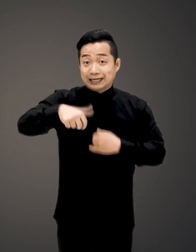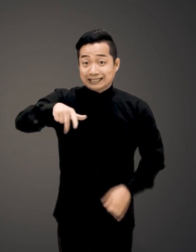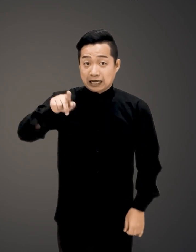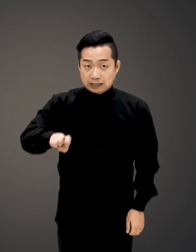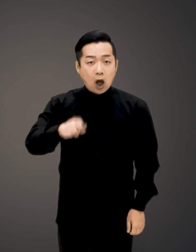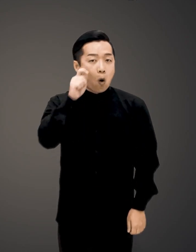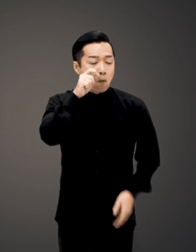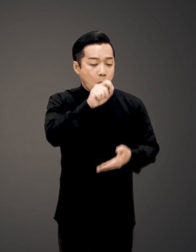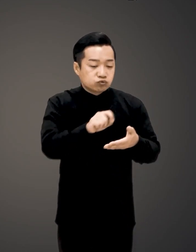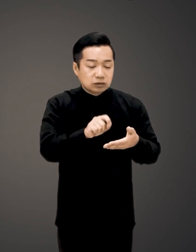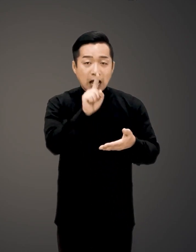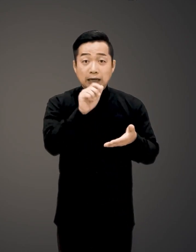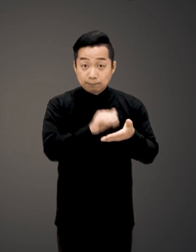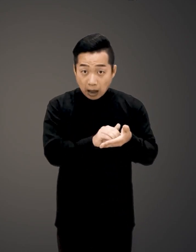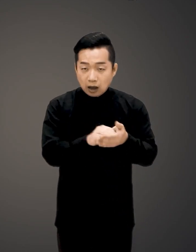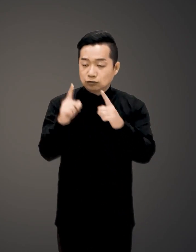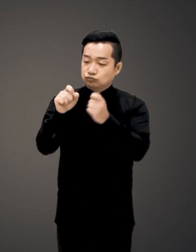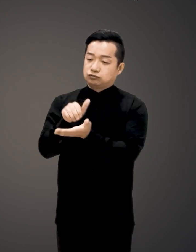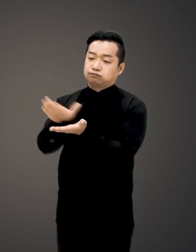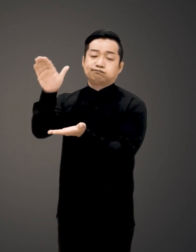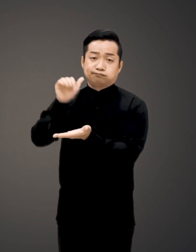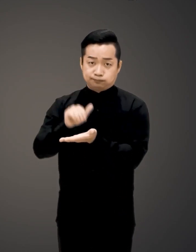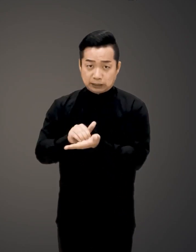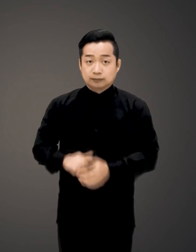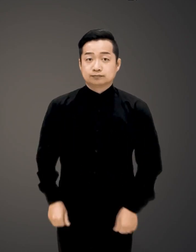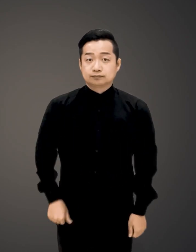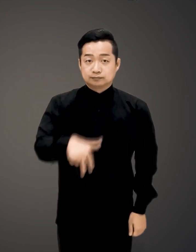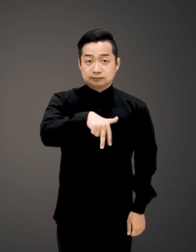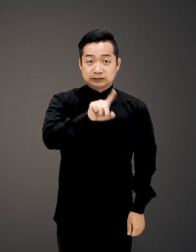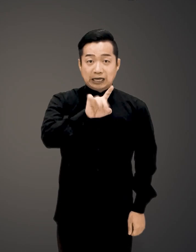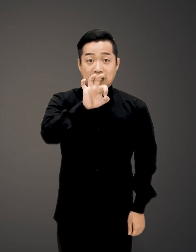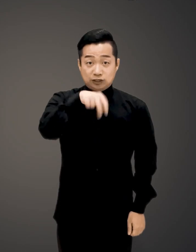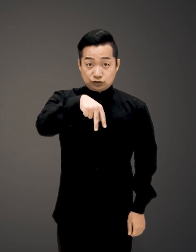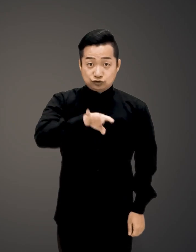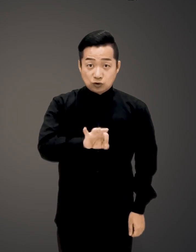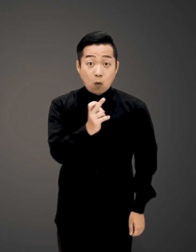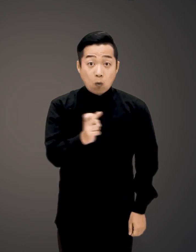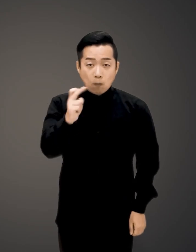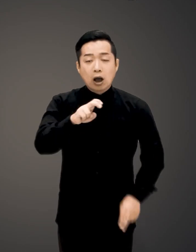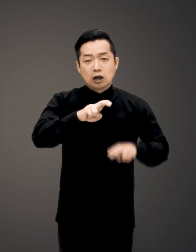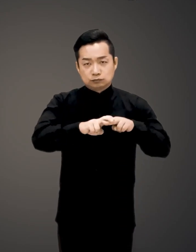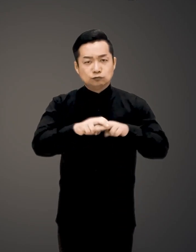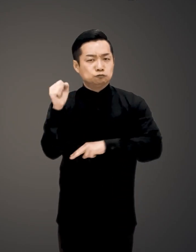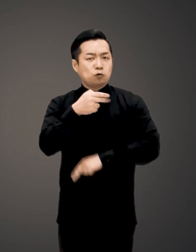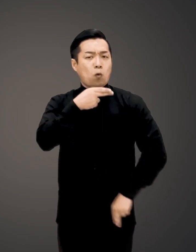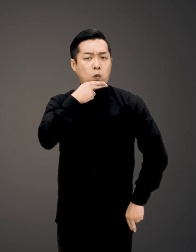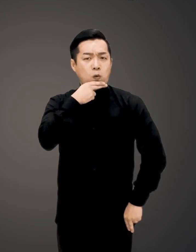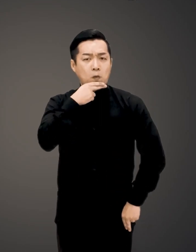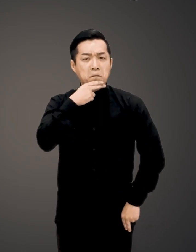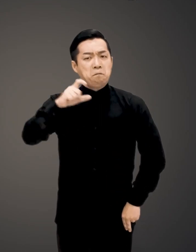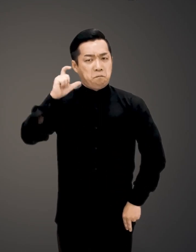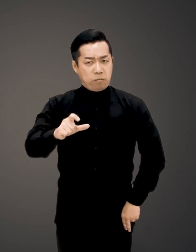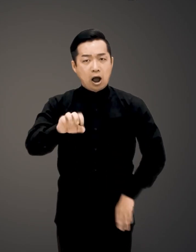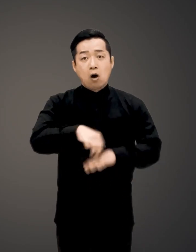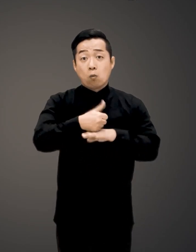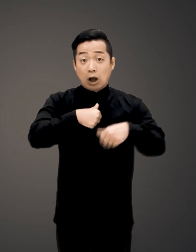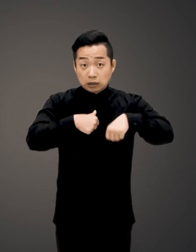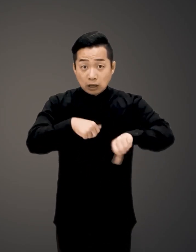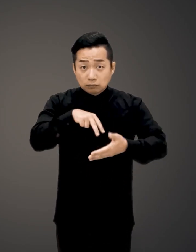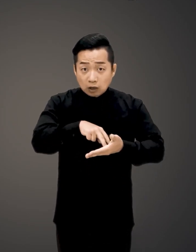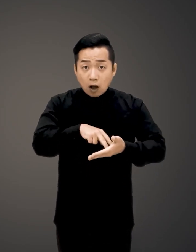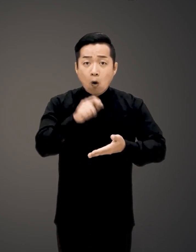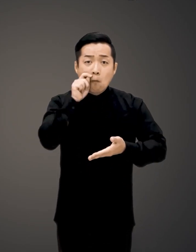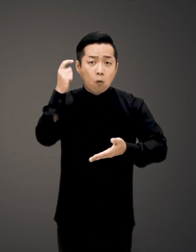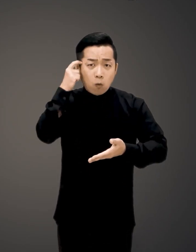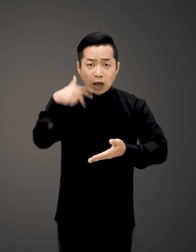조서 하나에 궁 밖으로 쫓겨났다. 자융 오라버니는 이미 지위가 흔들릴 리 없는 황태자인데